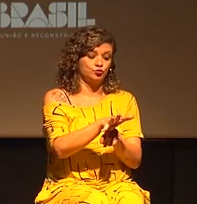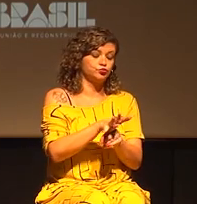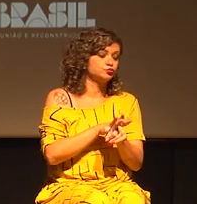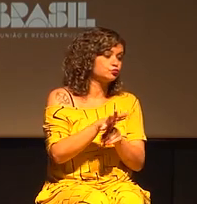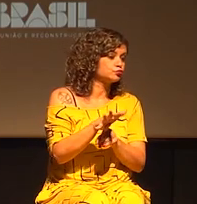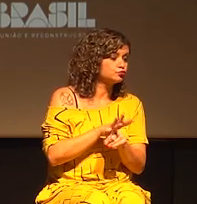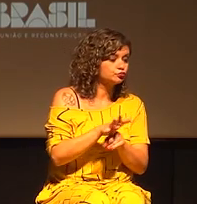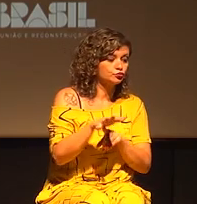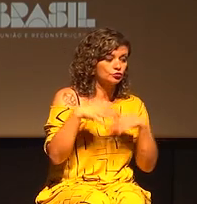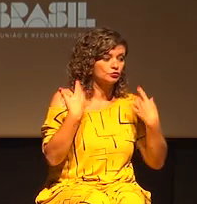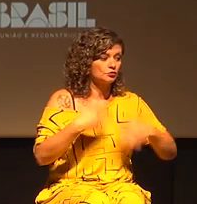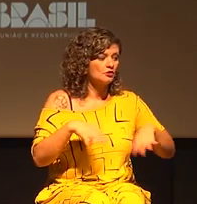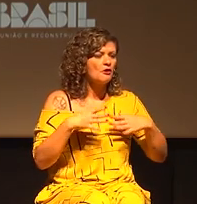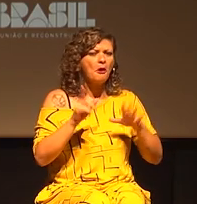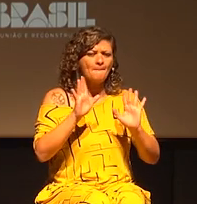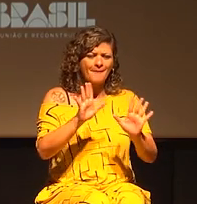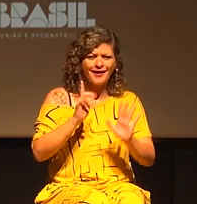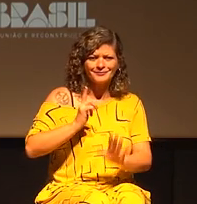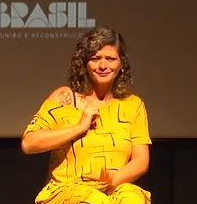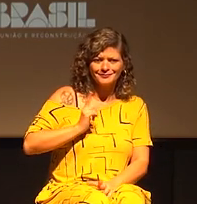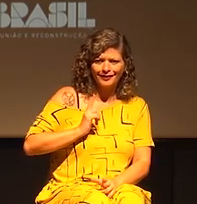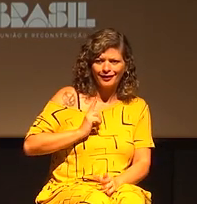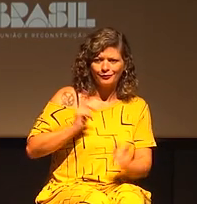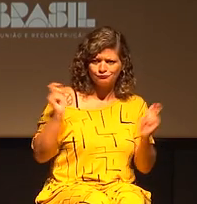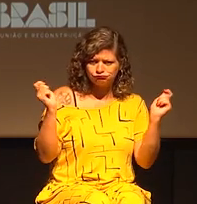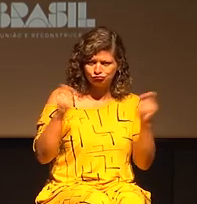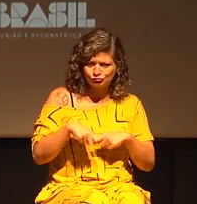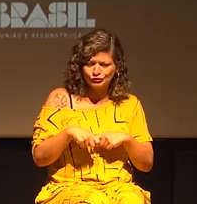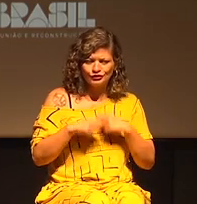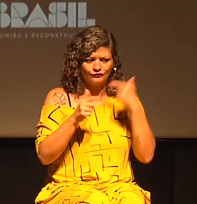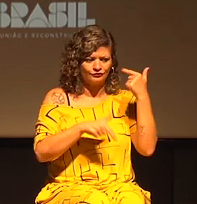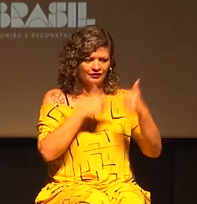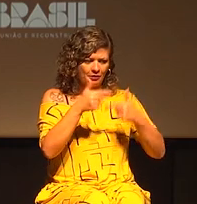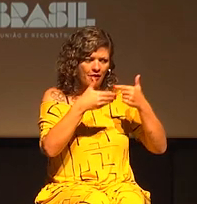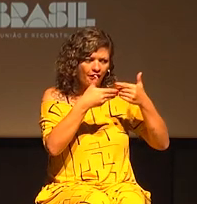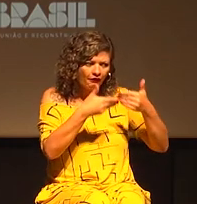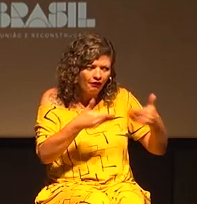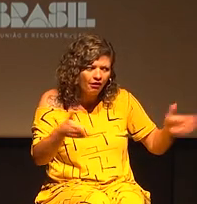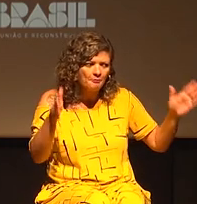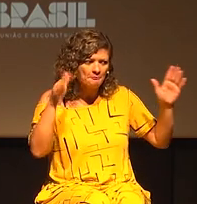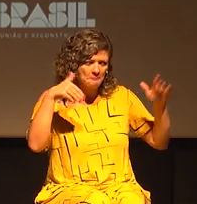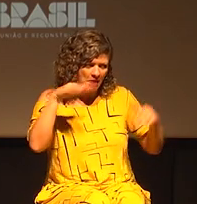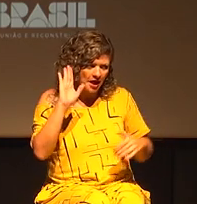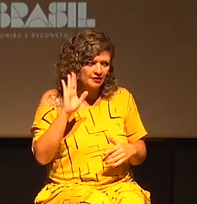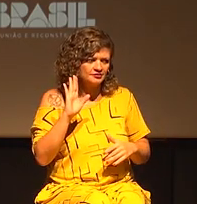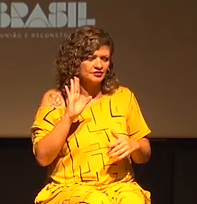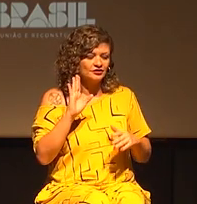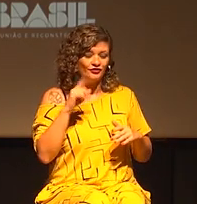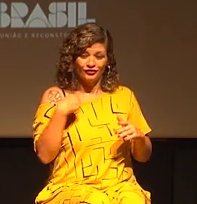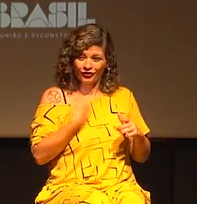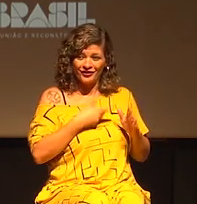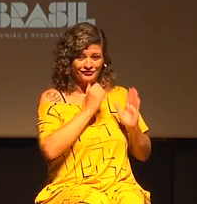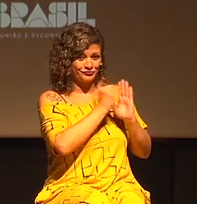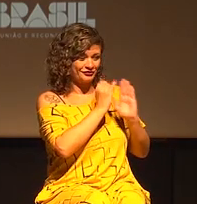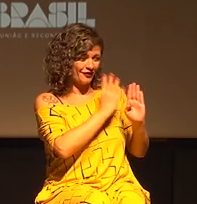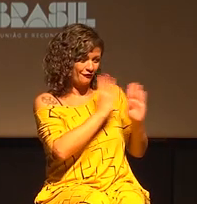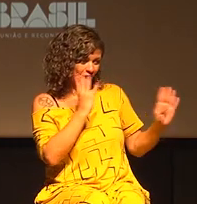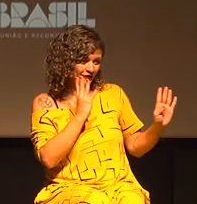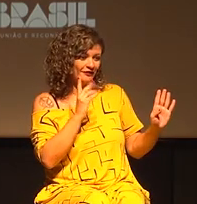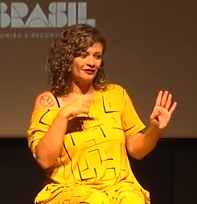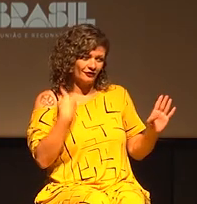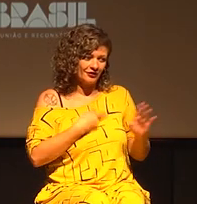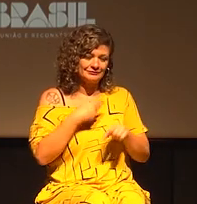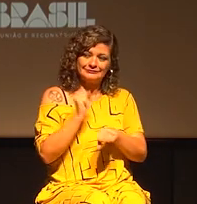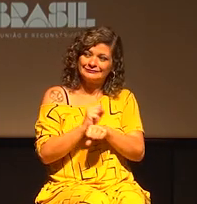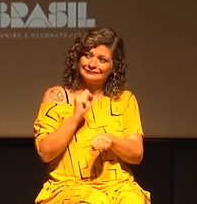400 mas existe a possibilidade de ampliação mesmo nós estamos na estando na fila e com muita espera né meu